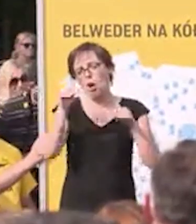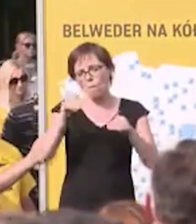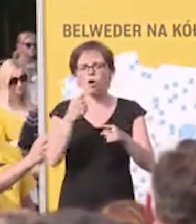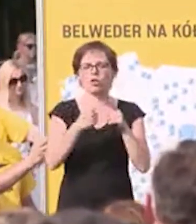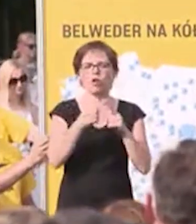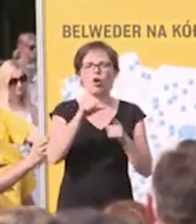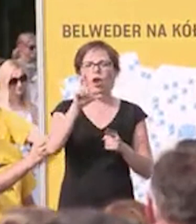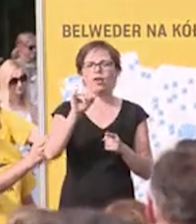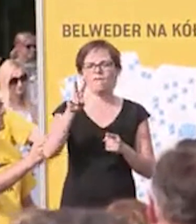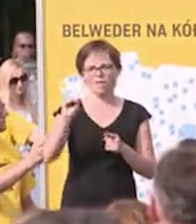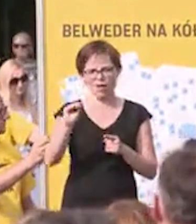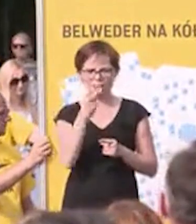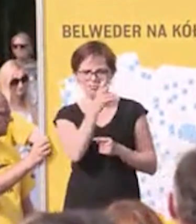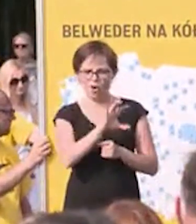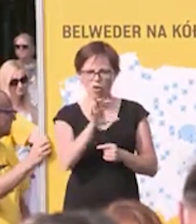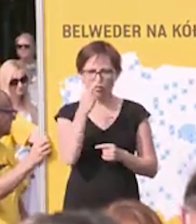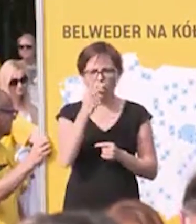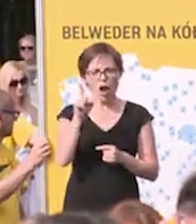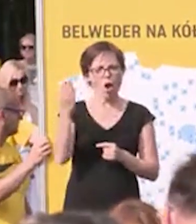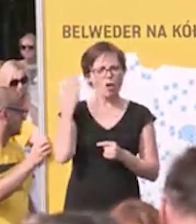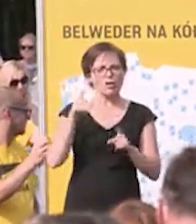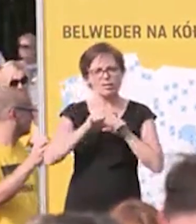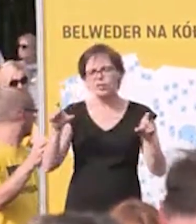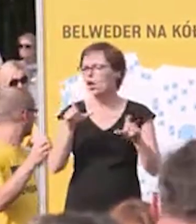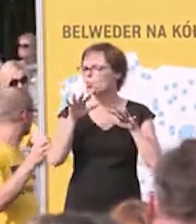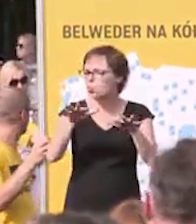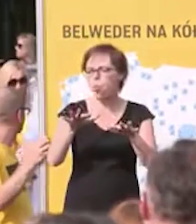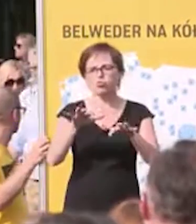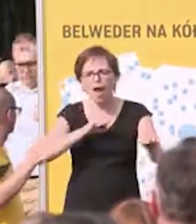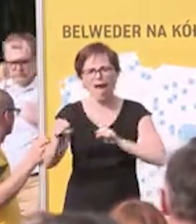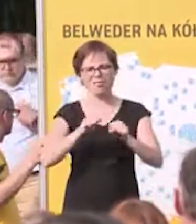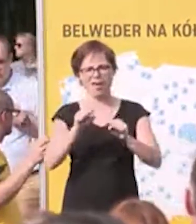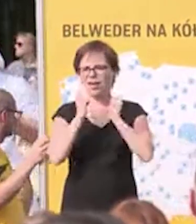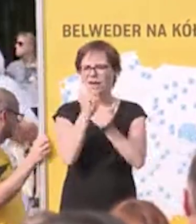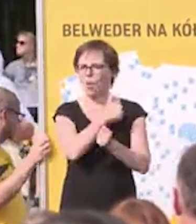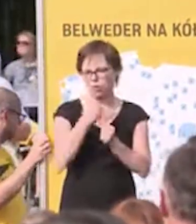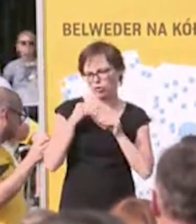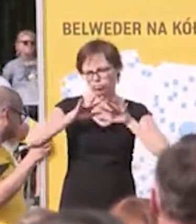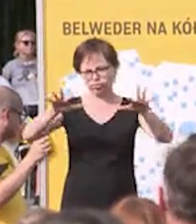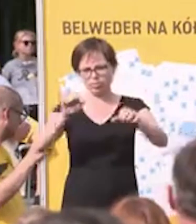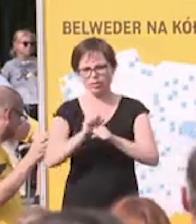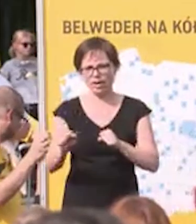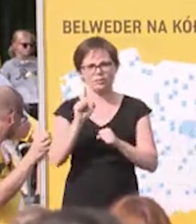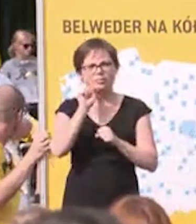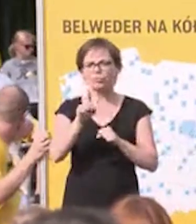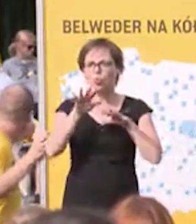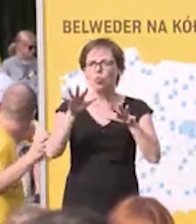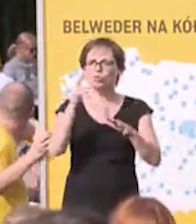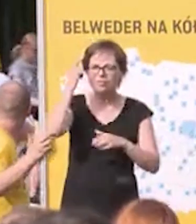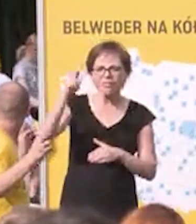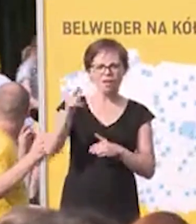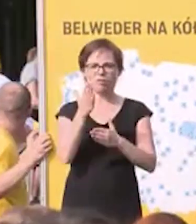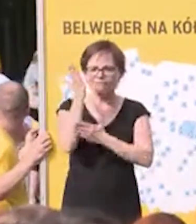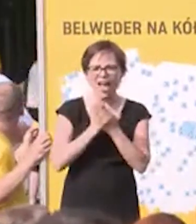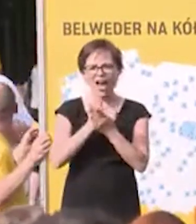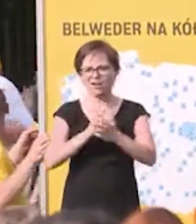live'ach, tej energii, która zwłaszcza w tych ostatnich dniach idzie przez Polskę. Tego się nie da opisać. To jest taka nadzieja, wiara, entuzjazm.